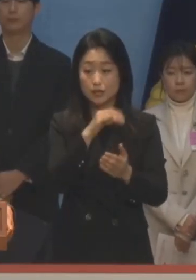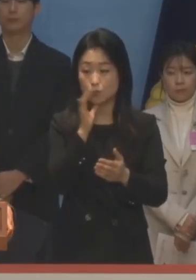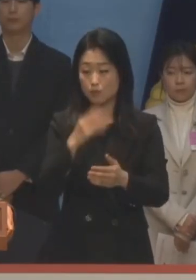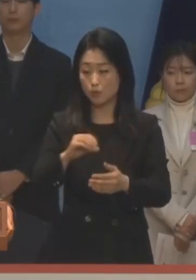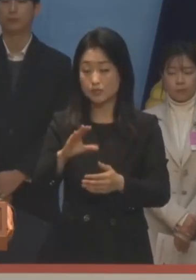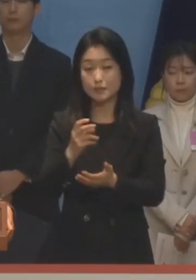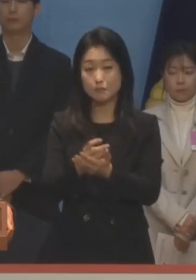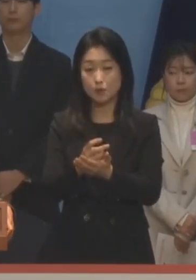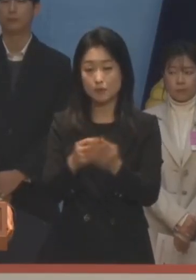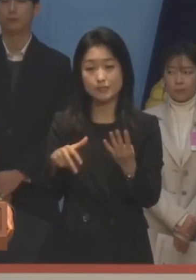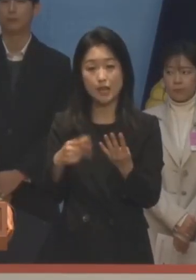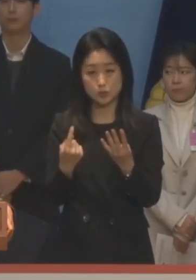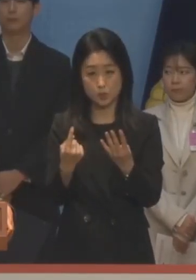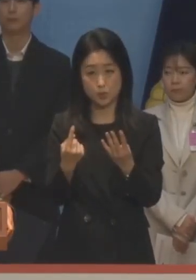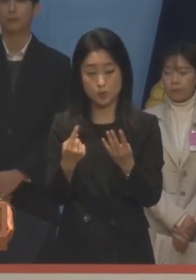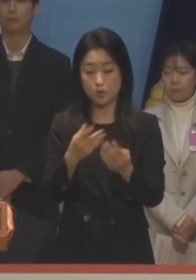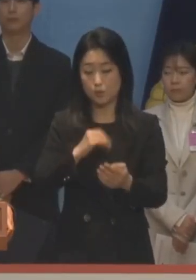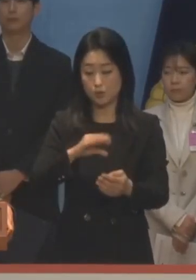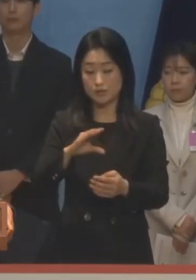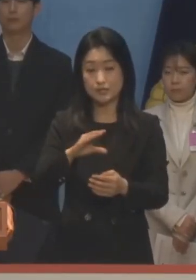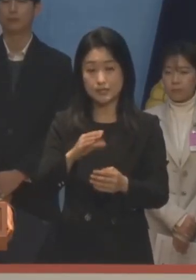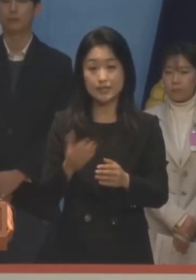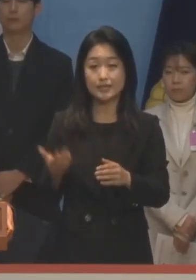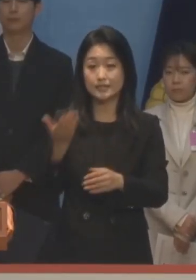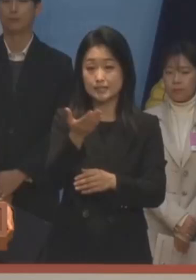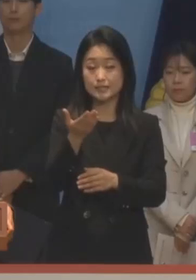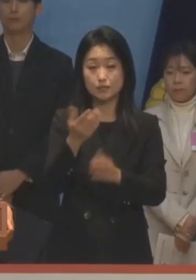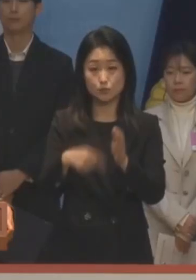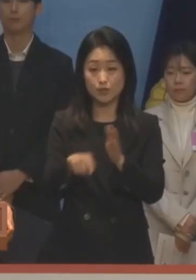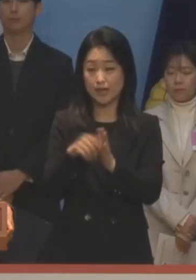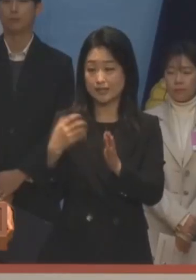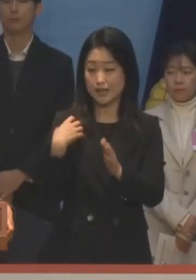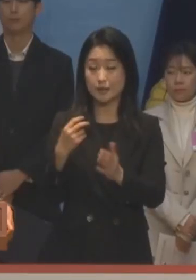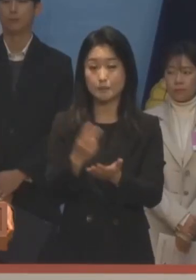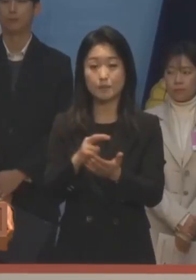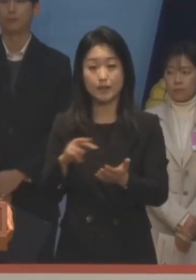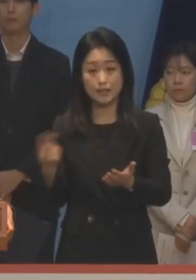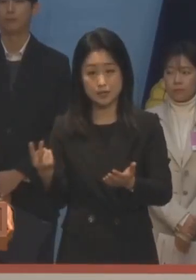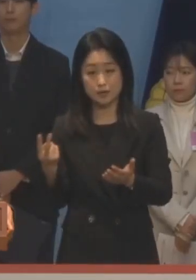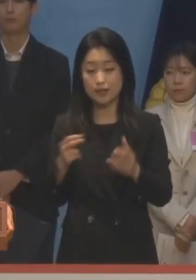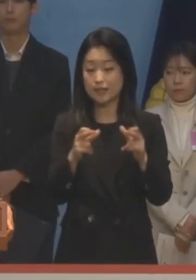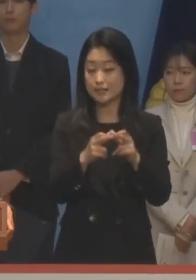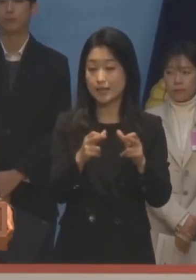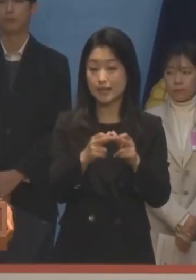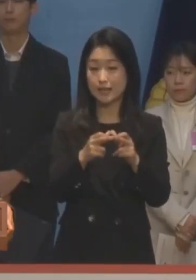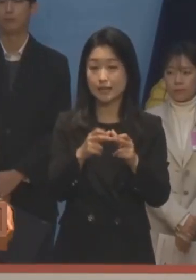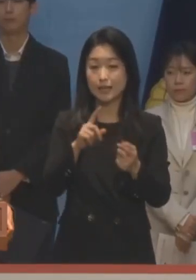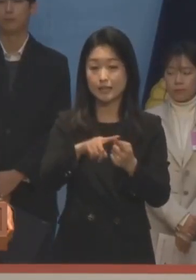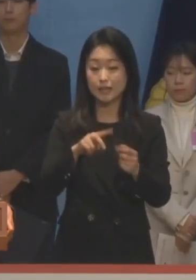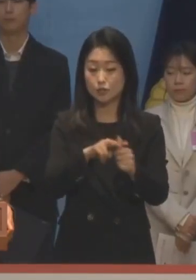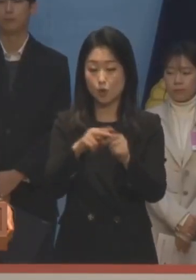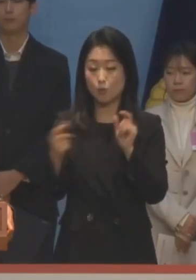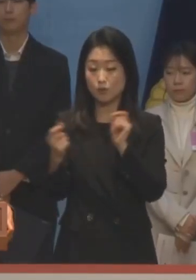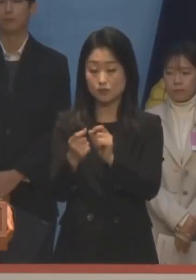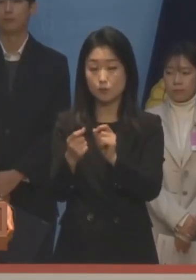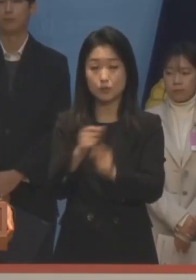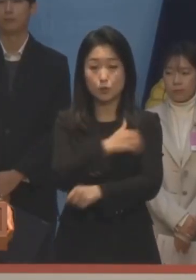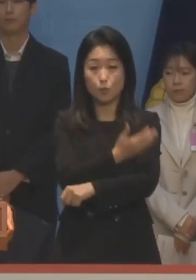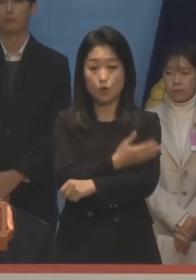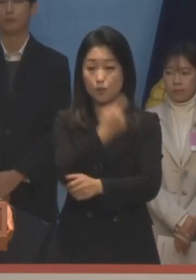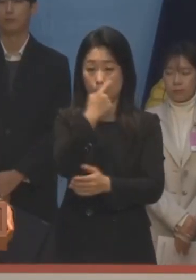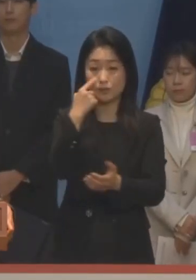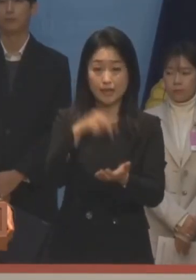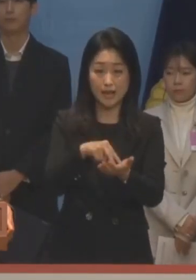노인복지법 제4조 보건복지 증진의 책임 개정, 장애인의 정보 접근권 보장